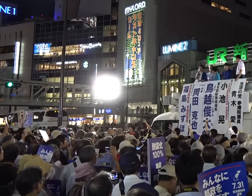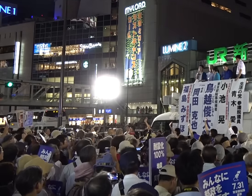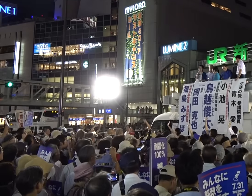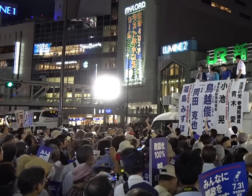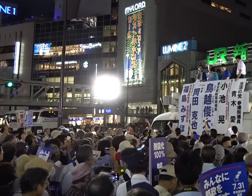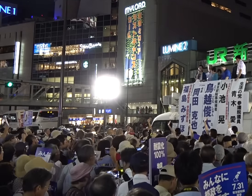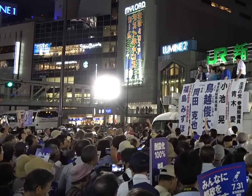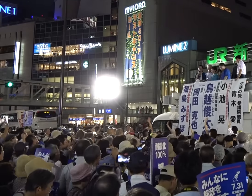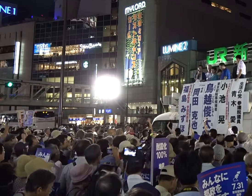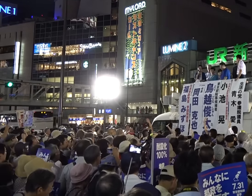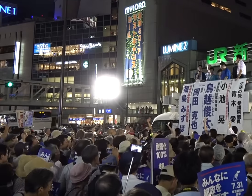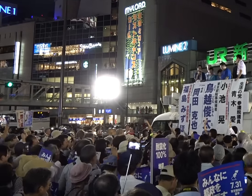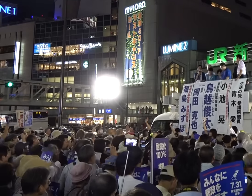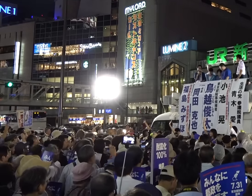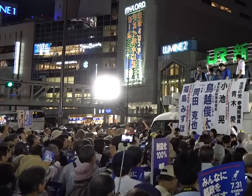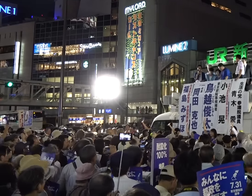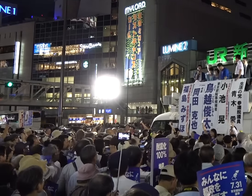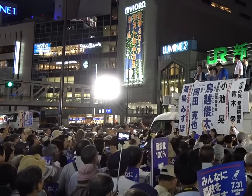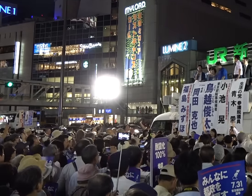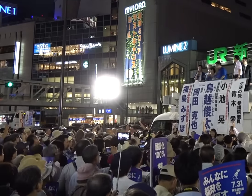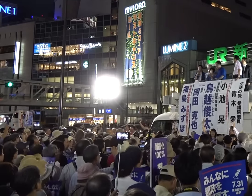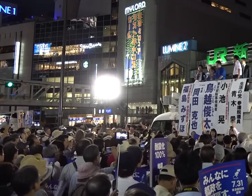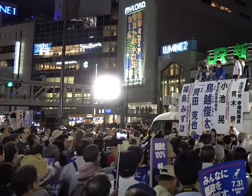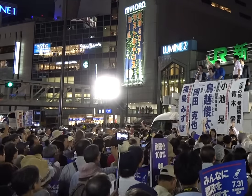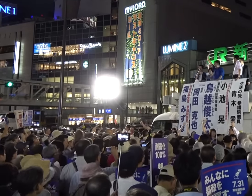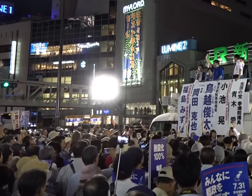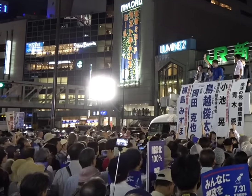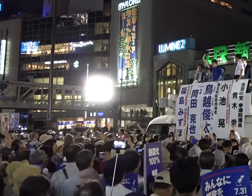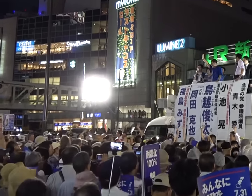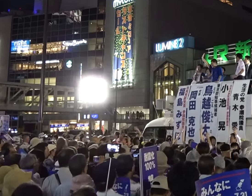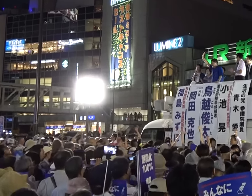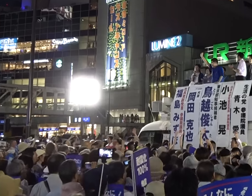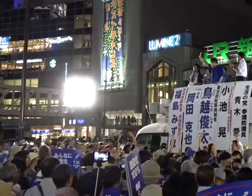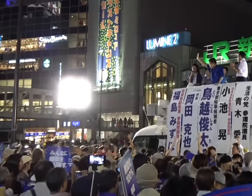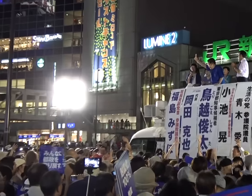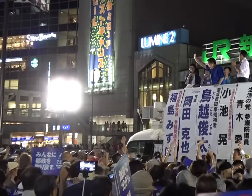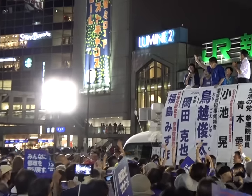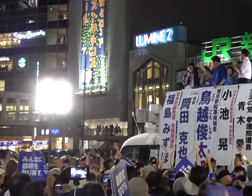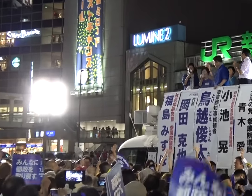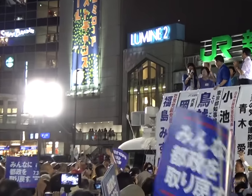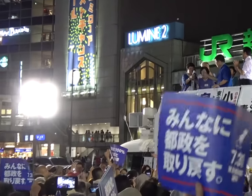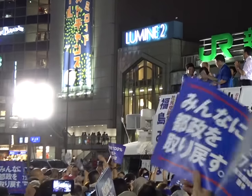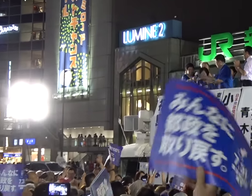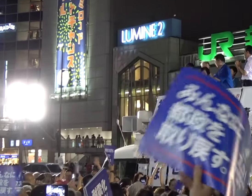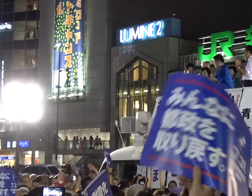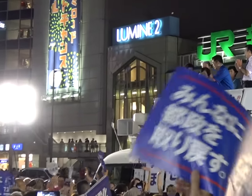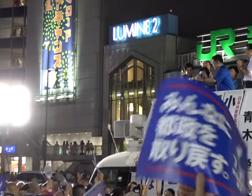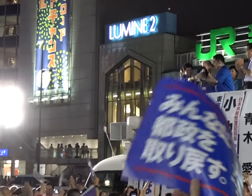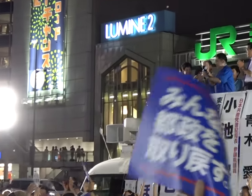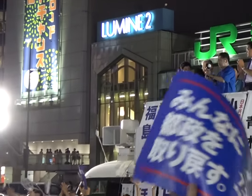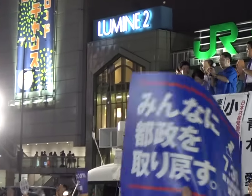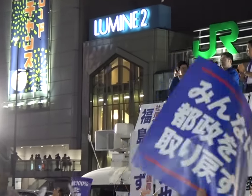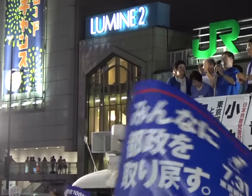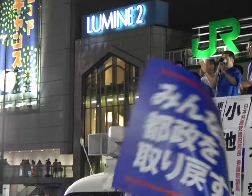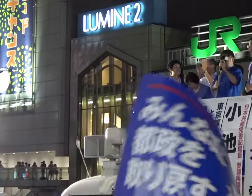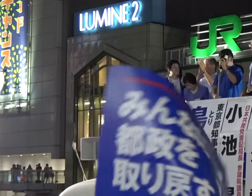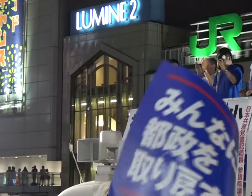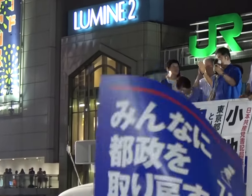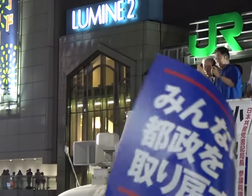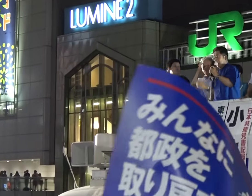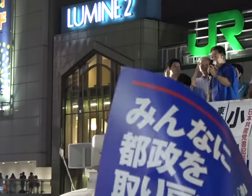まして、共産党小池晃書記局長からお願いいたします。